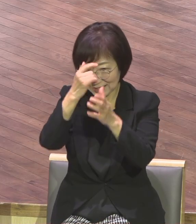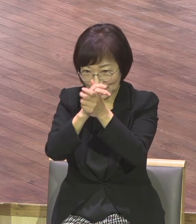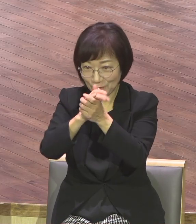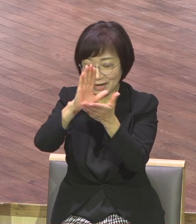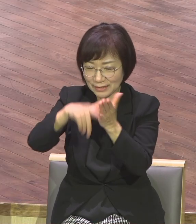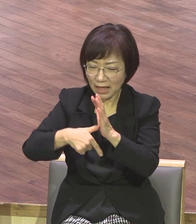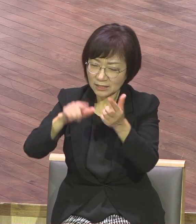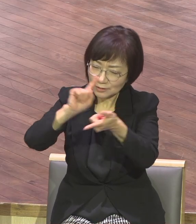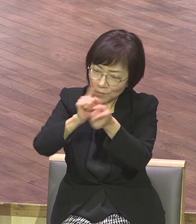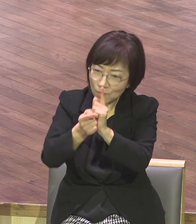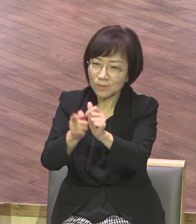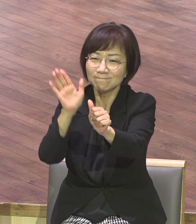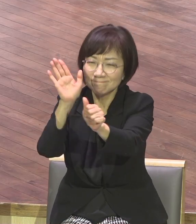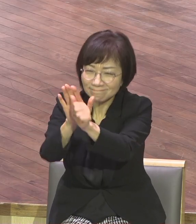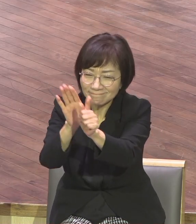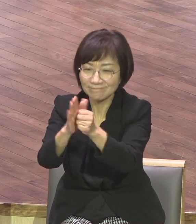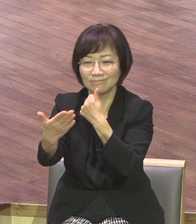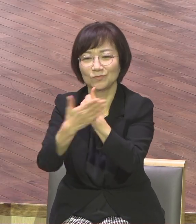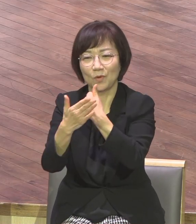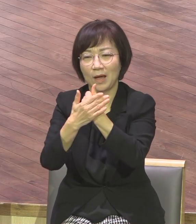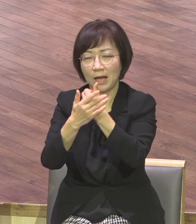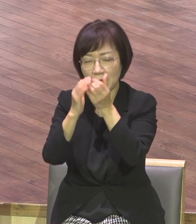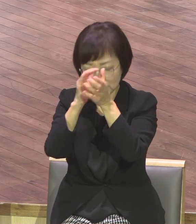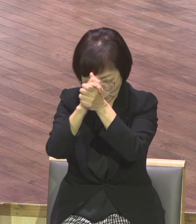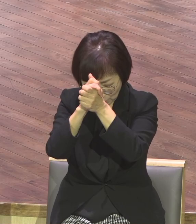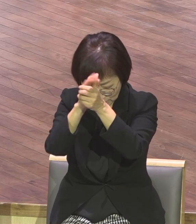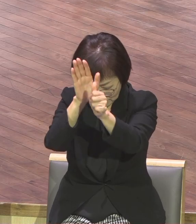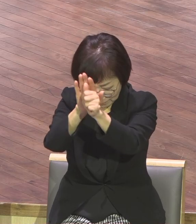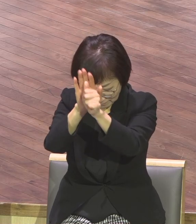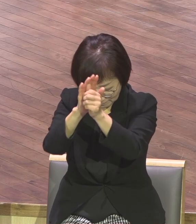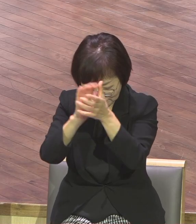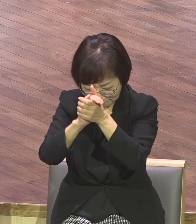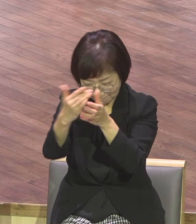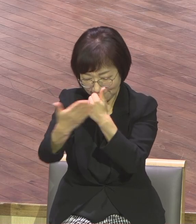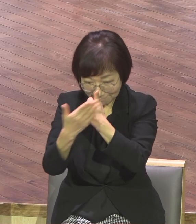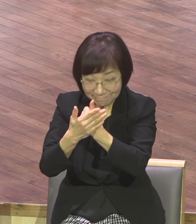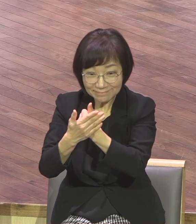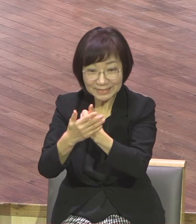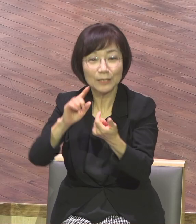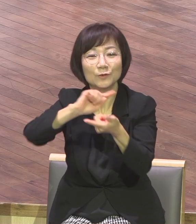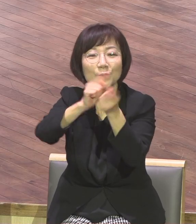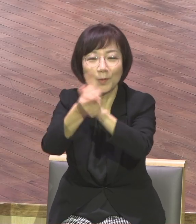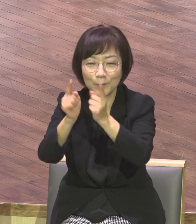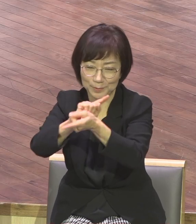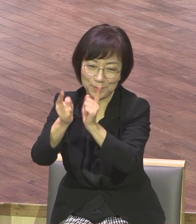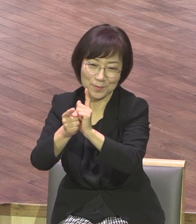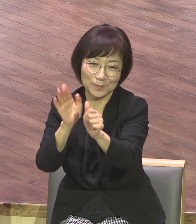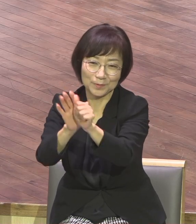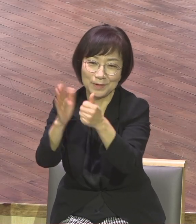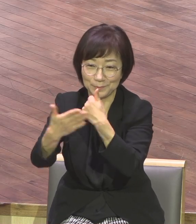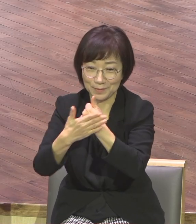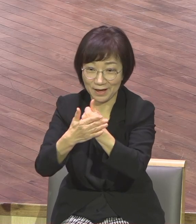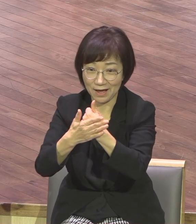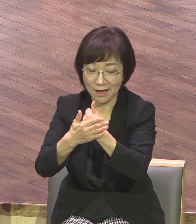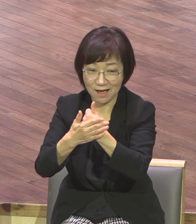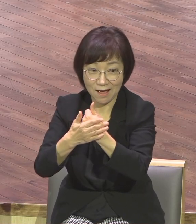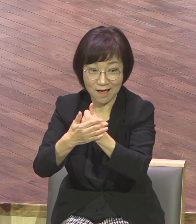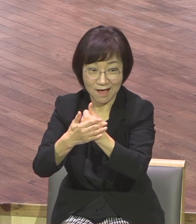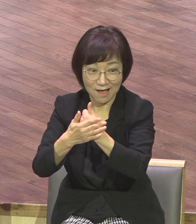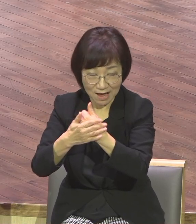역할을, 서로를 위해서 기도해 주는 이런 동력자들, 서로를 위해서 기도 중에 최고 힘 있는